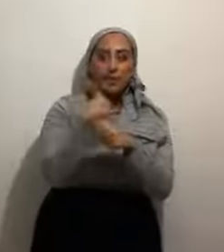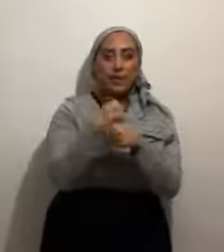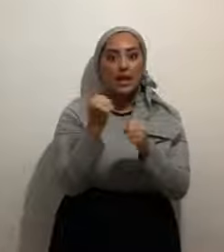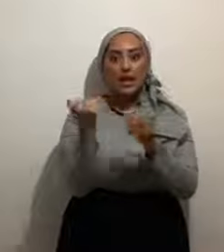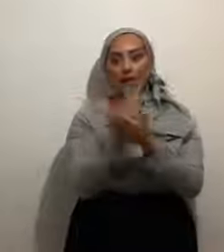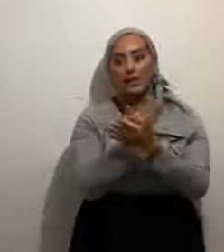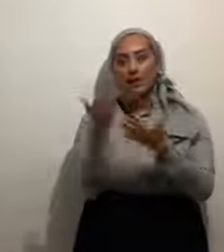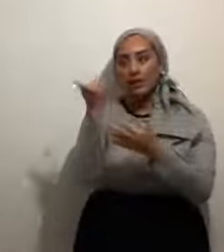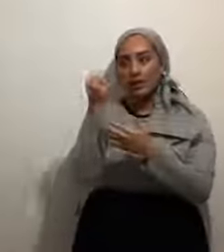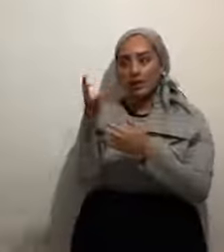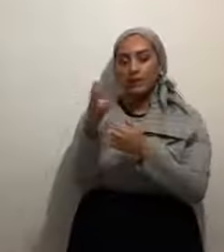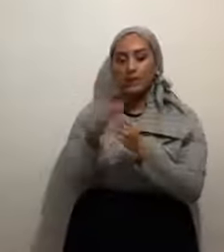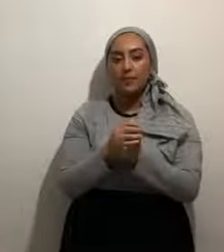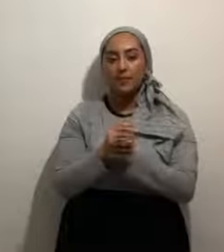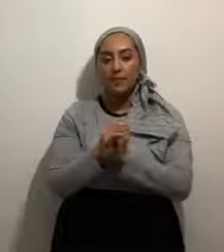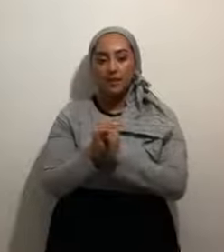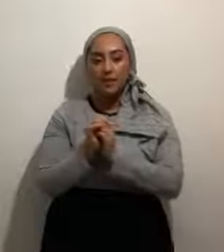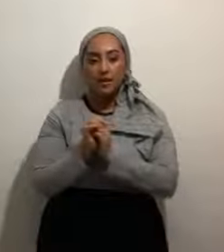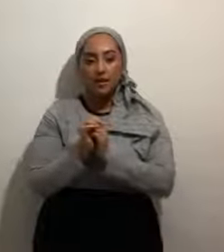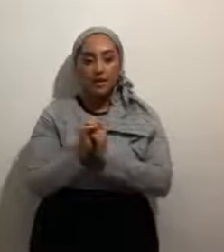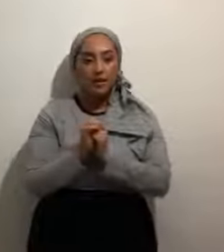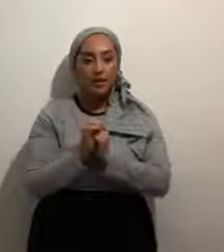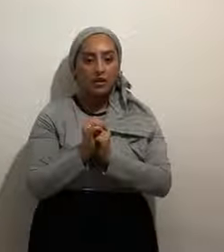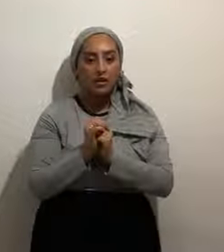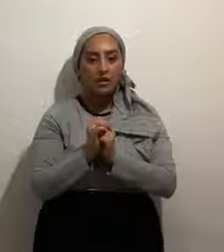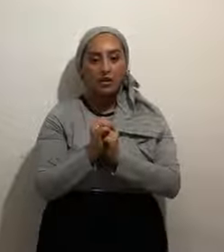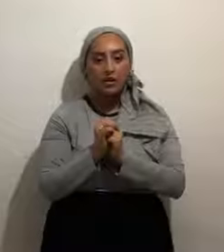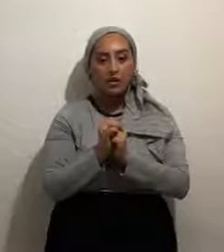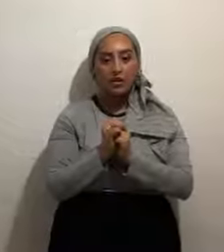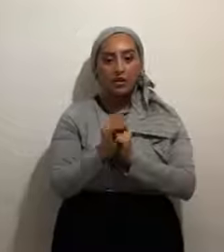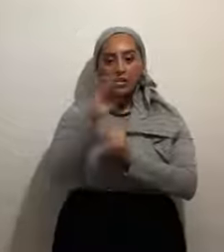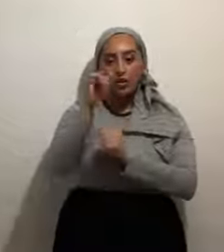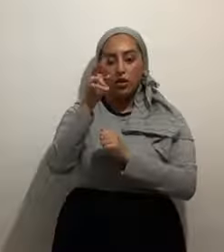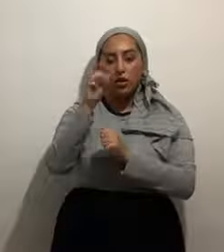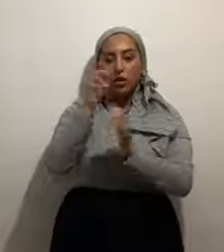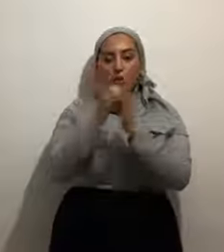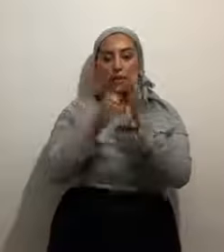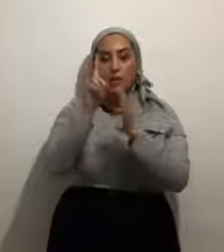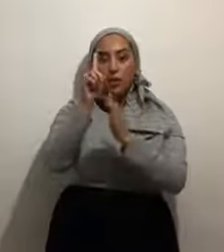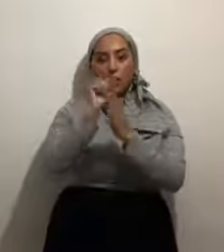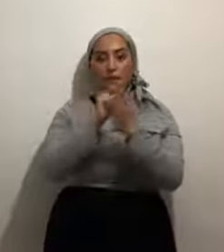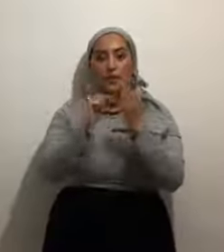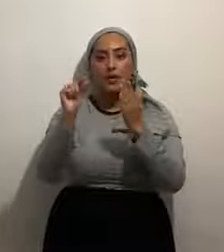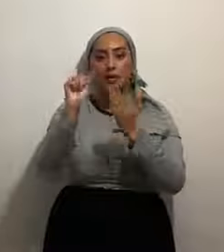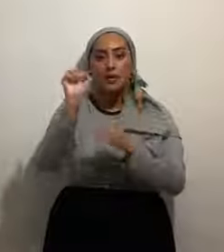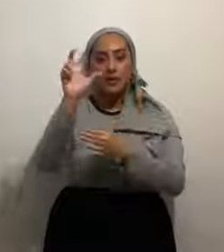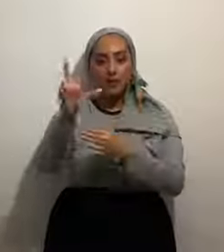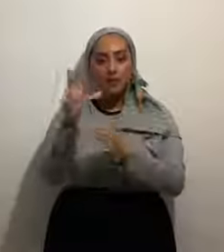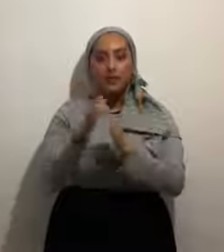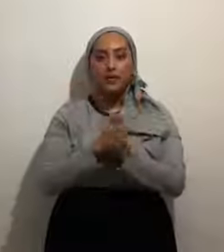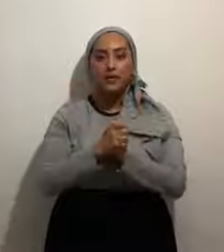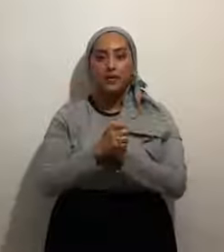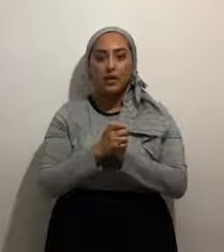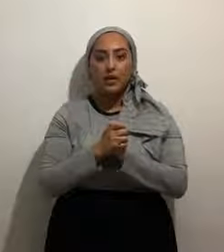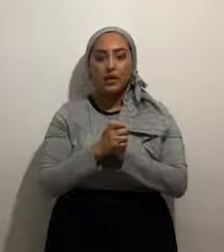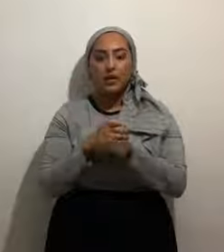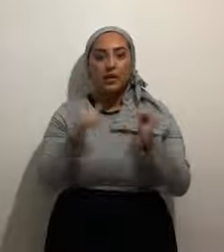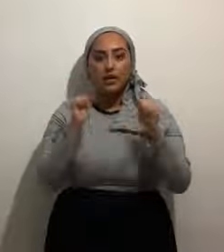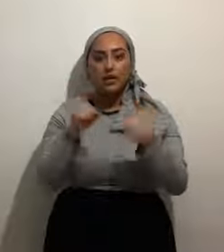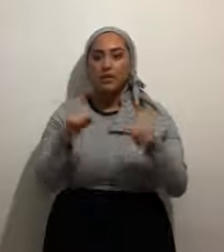Yahshua? Juan, capítulo 1, verso 3. Esa es la constelación de la Osa Mayor. Pudiera yo platicarles muchas cosas de la